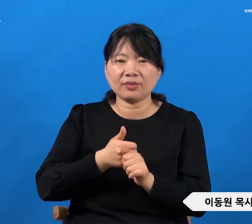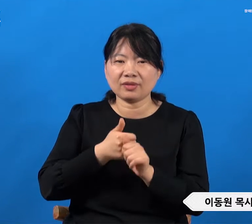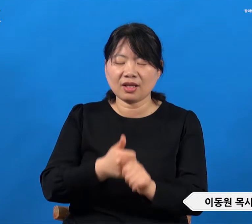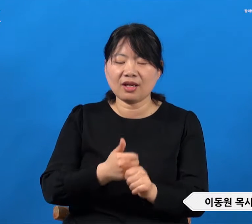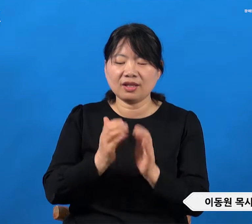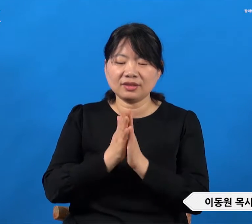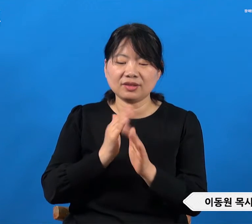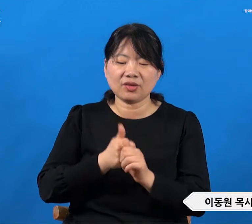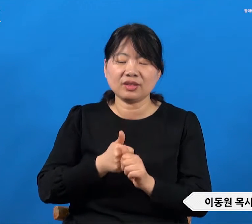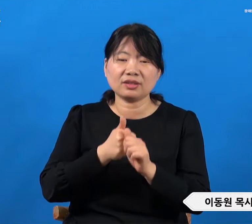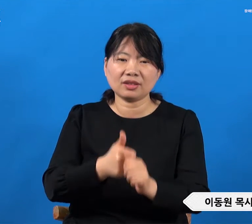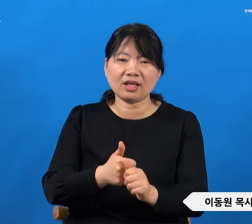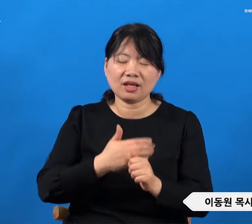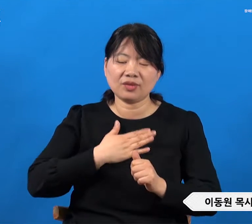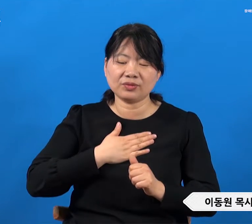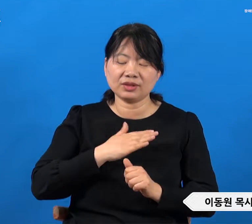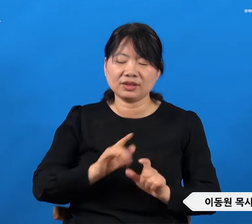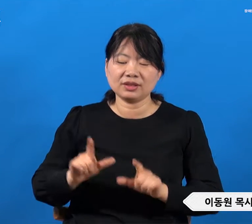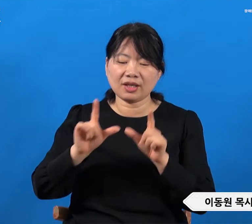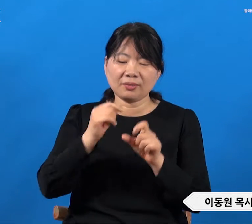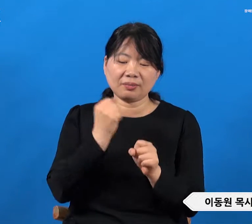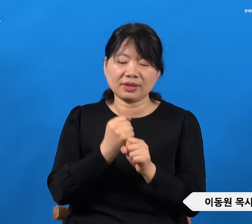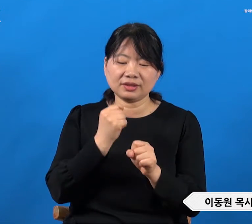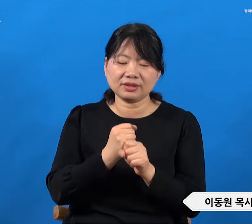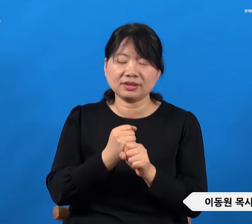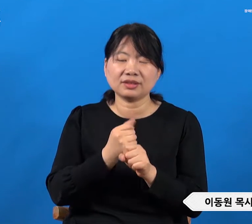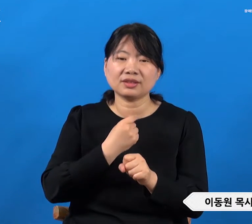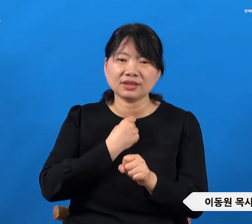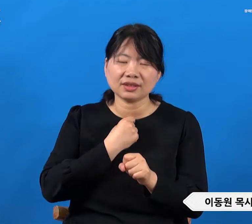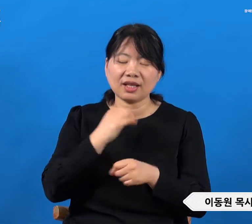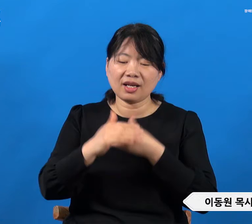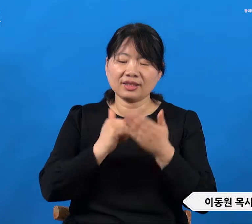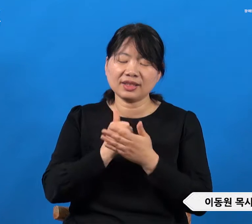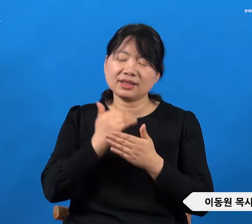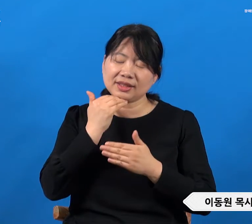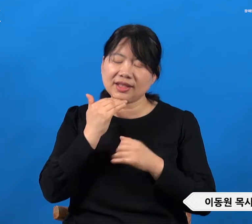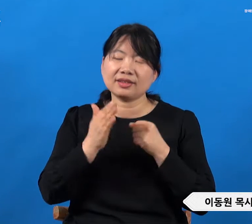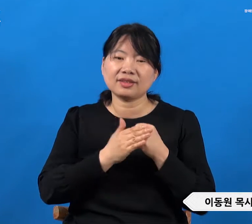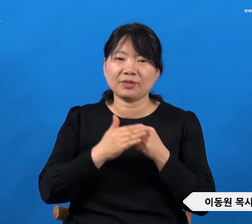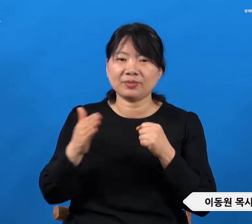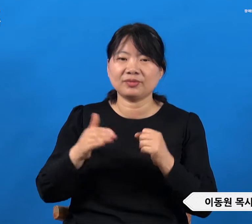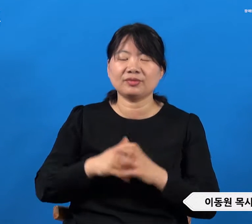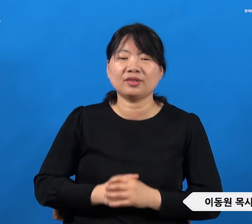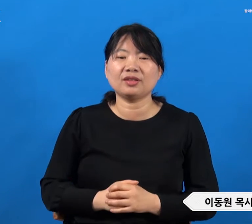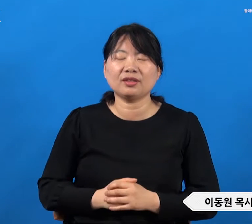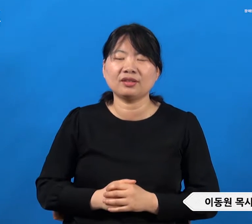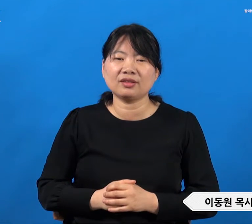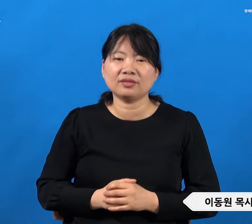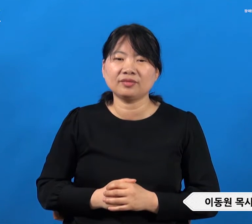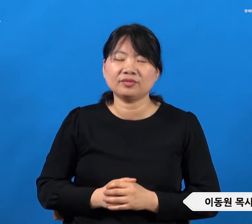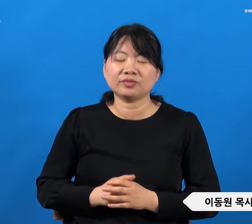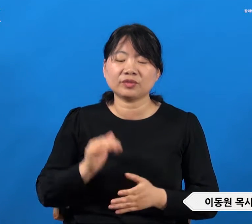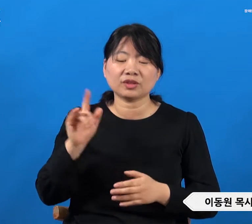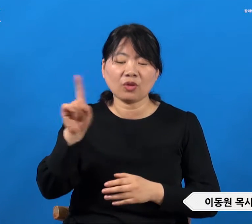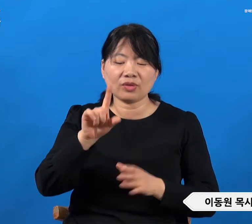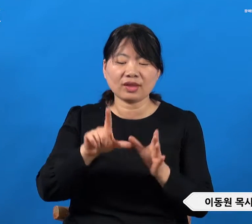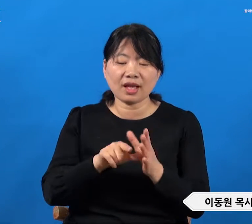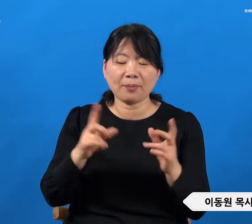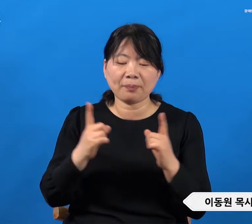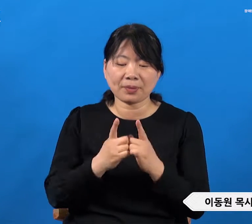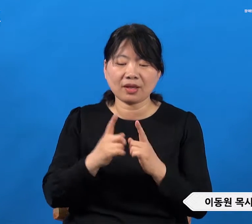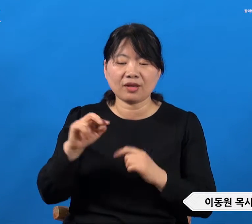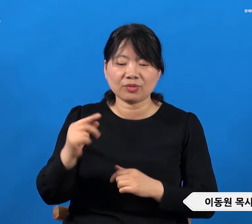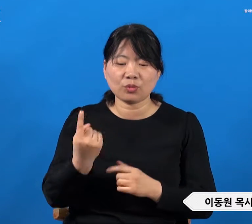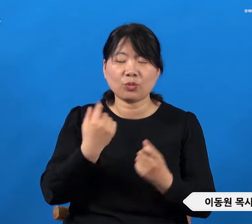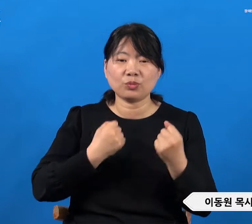따라 질서를 따라 우리의 삶이 만들어져 가기를 하나님이 기대하신다는 것입니다. 어떤 경우에도